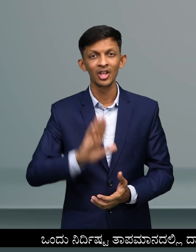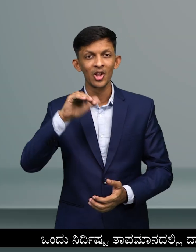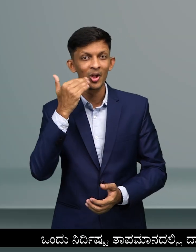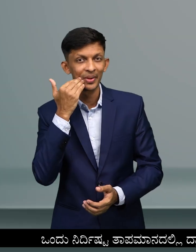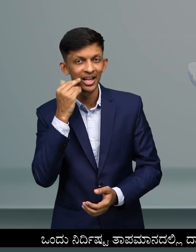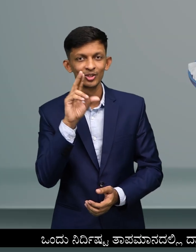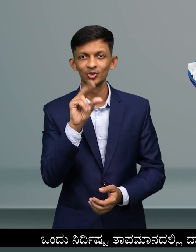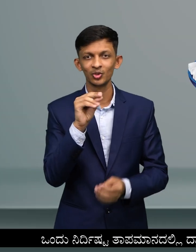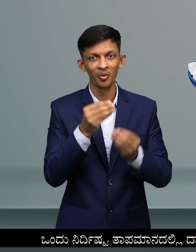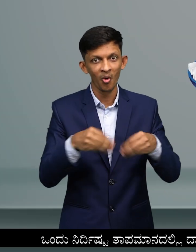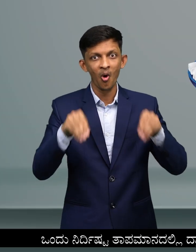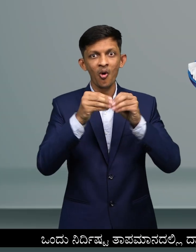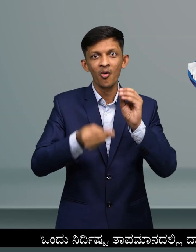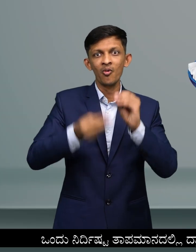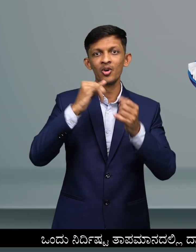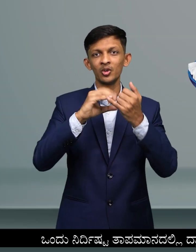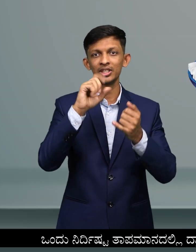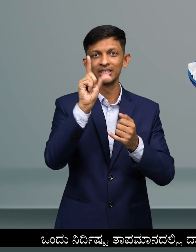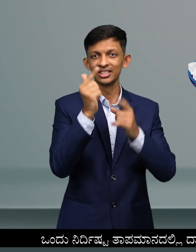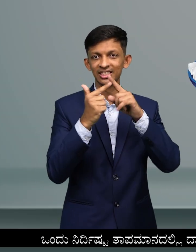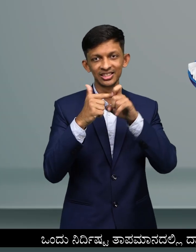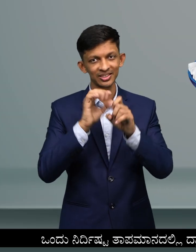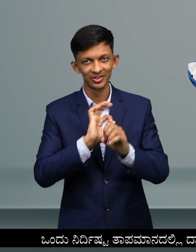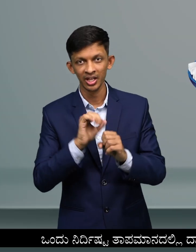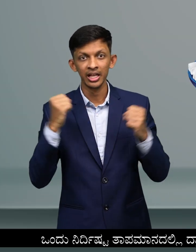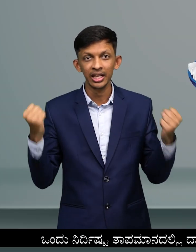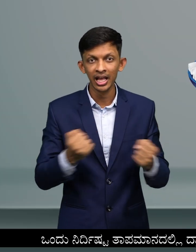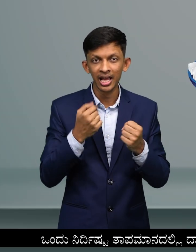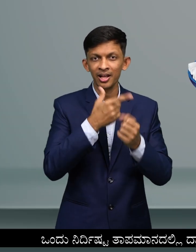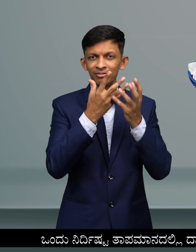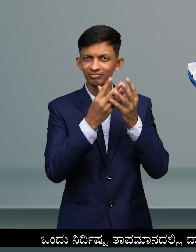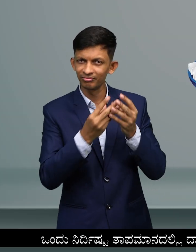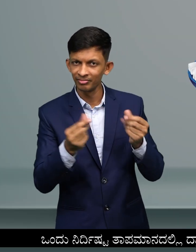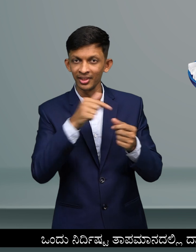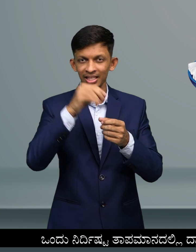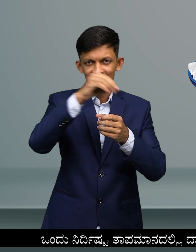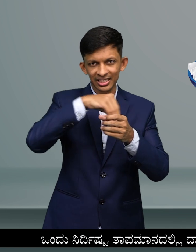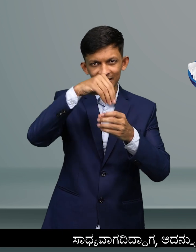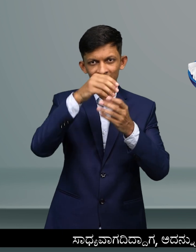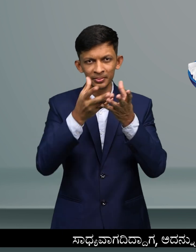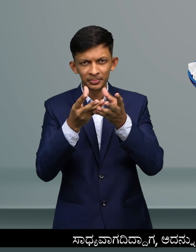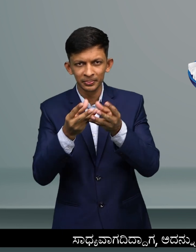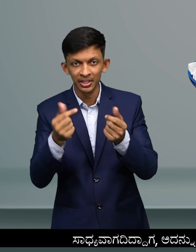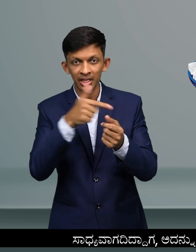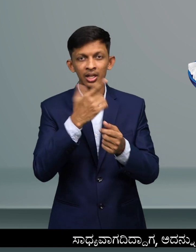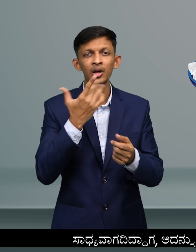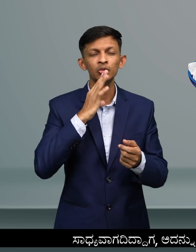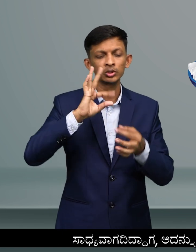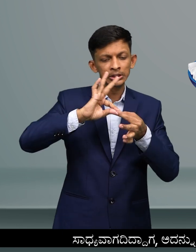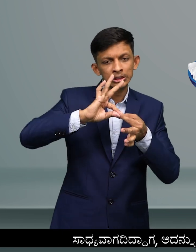ಒಂದು ನಿರ್ದಿಷ್ಟ ತಾಪಮಾನದಲ್ಲಿ ದ್ರಾವಣದಲ್ಲಿ ಯಾವುದೇ ಹೆಚ್ಚಿನ ದ್ರಾವಣವನ್ನು ಕರಗಿಸಲು ಸಾಧ್ಯವಾಗದಿದ್ದಾಗ ಅದನ್ನು